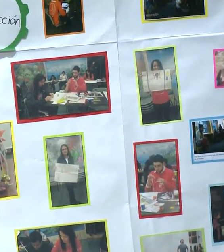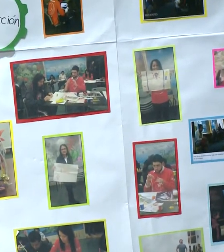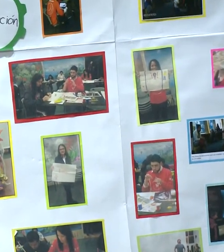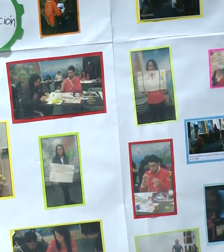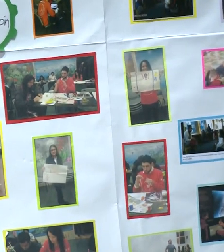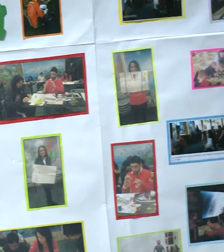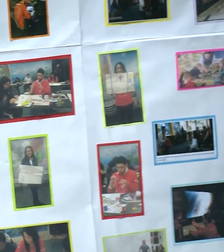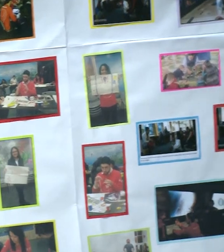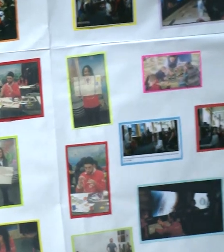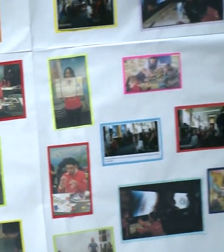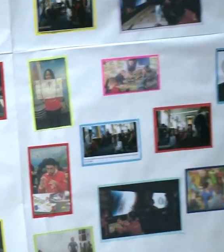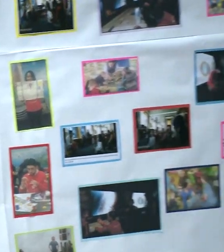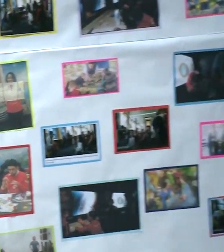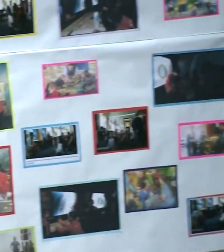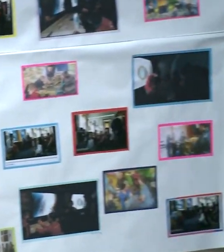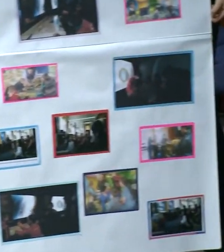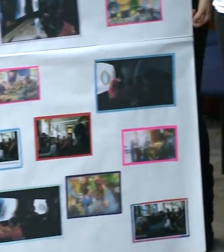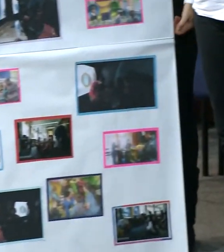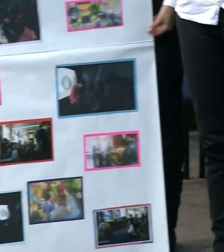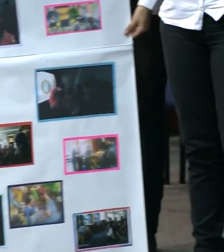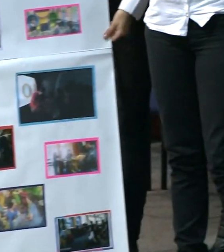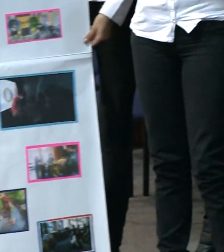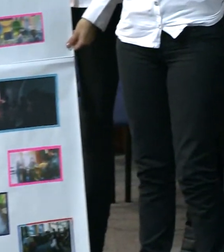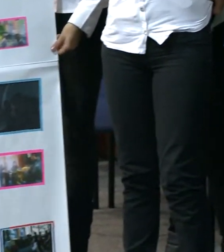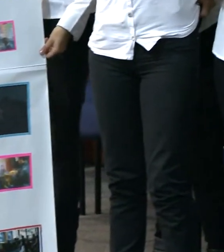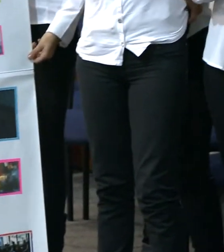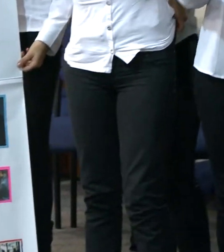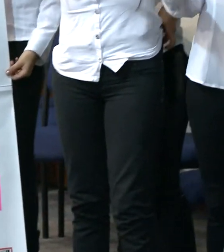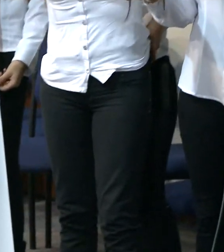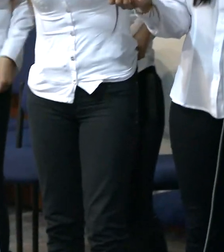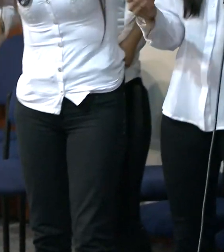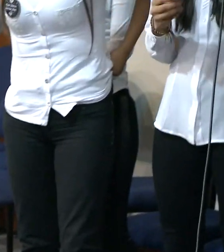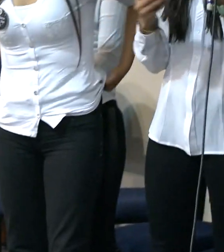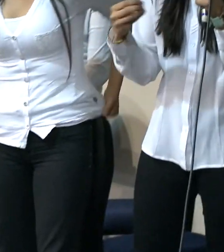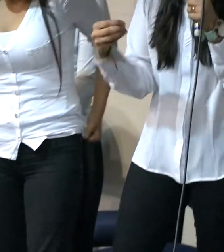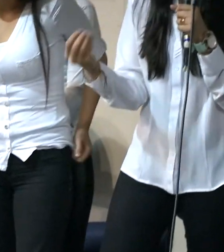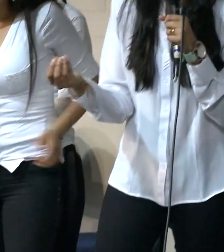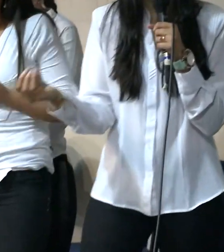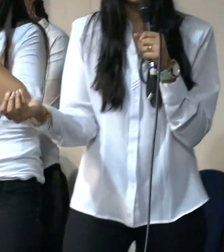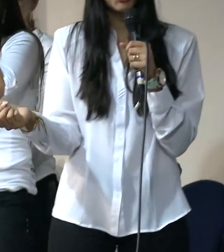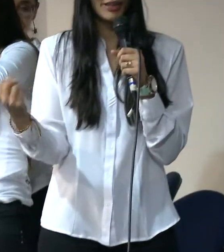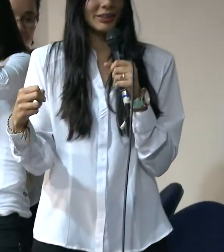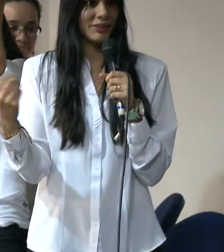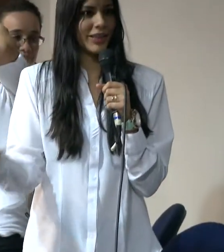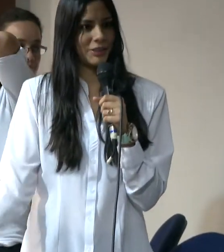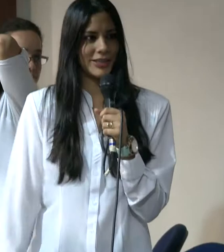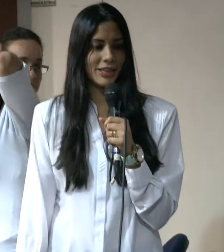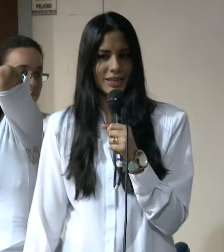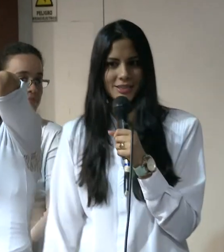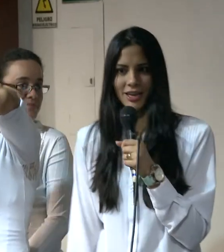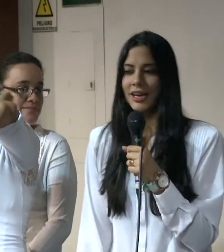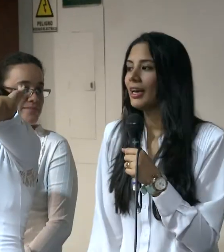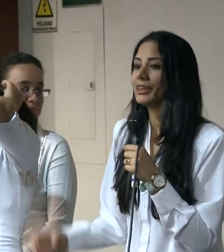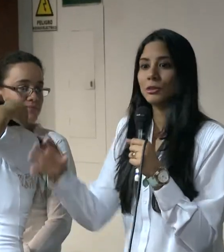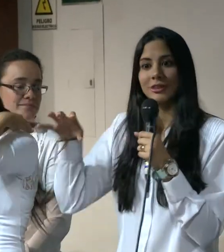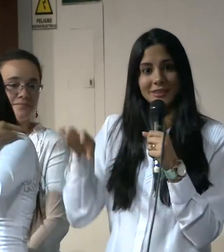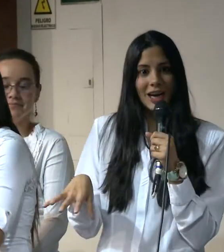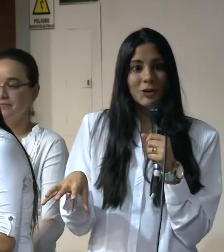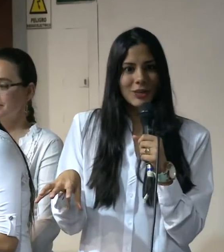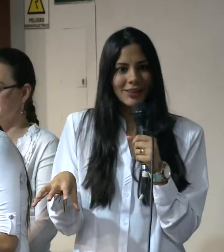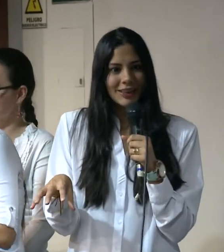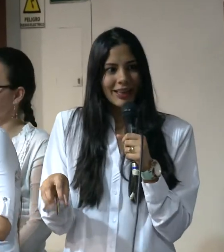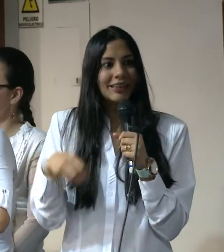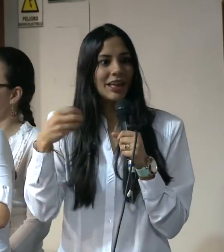Otro punto importante fue la contextualización. Antes no utilizaban como esa contextualización de la actividad que iban a realizar.